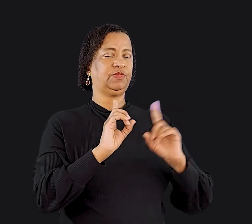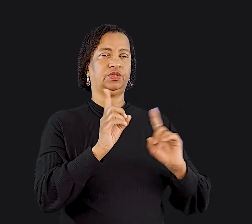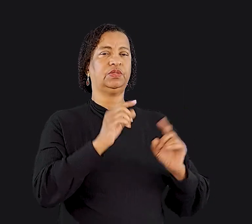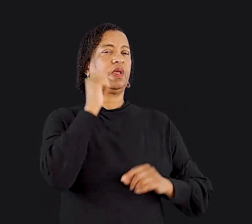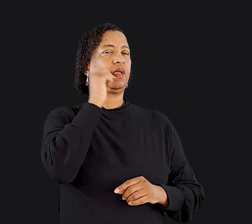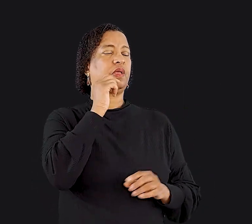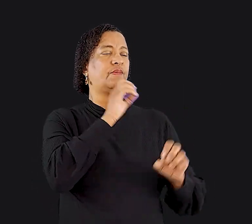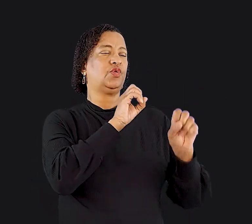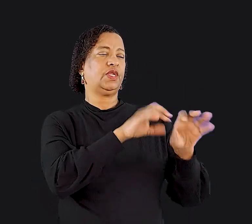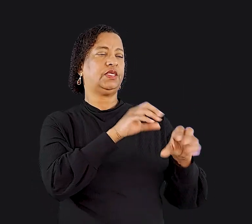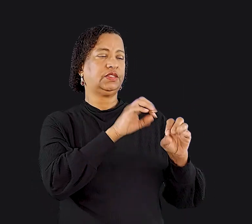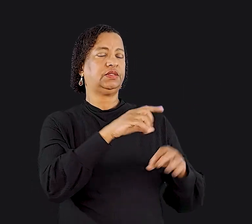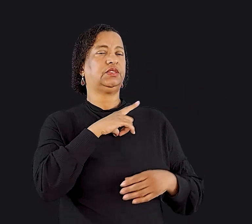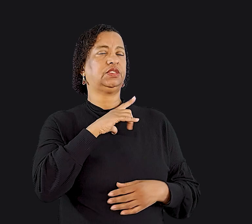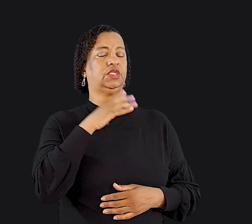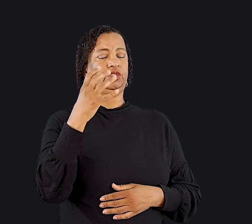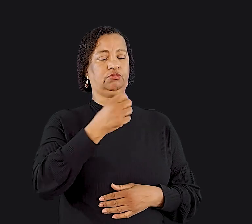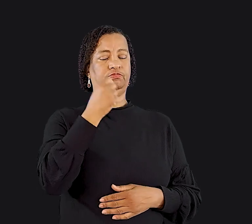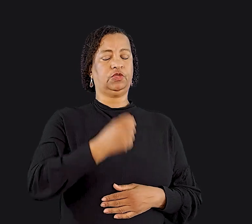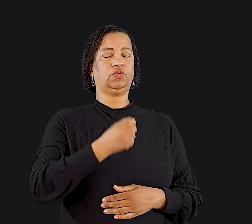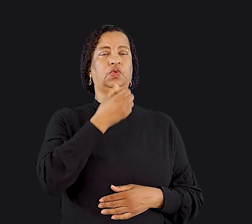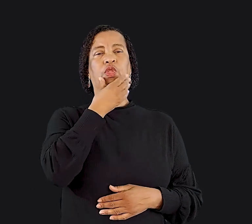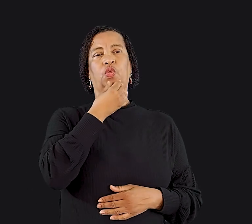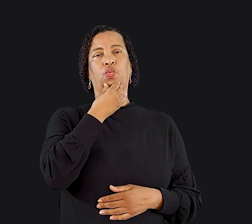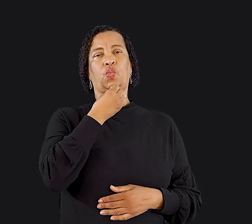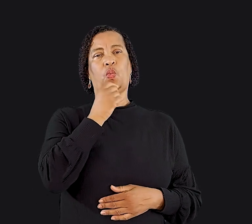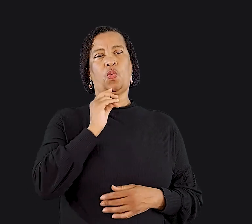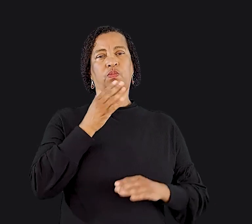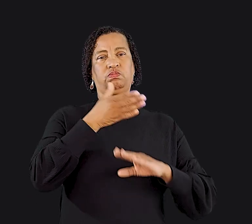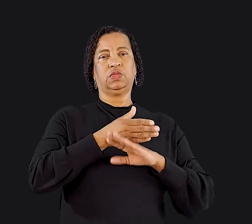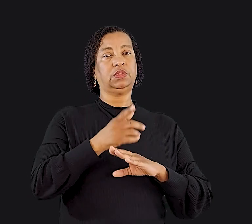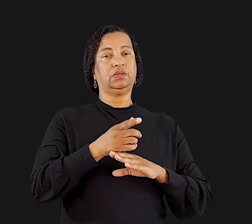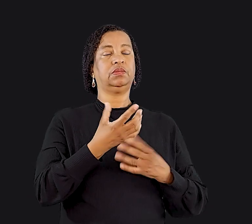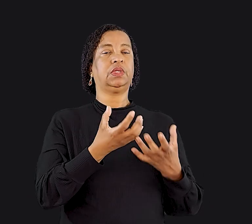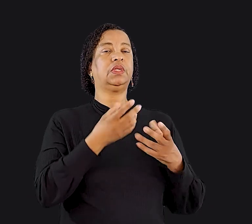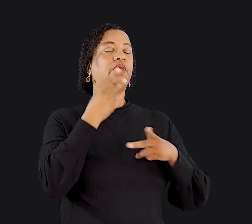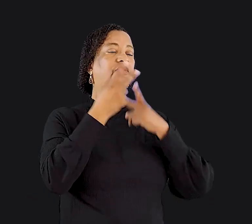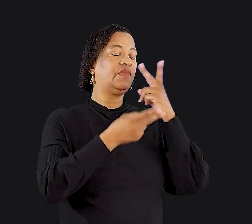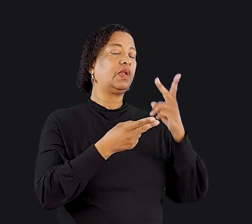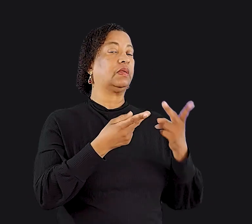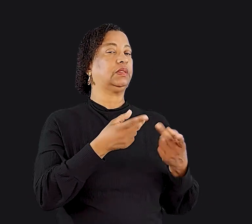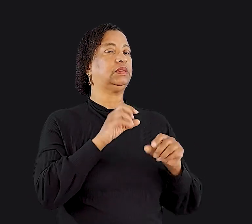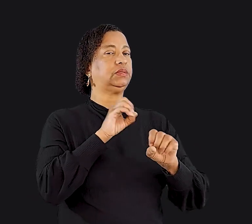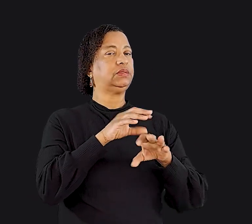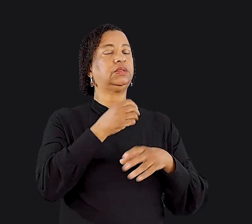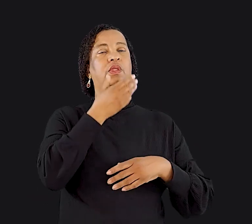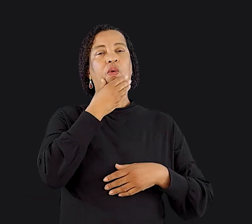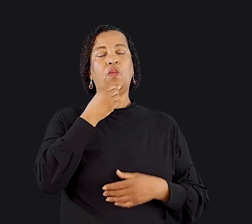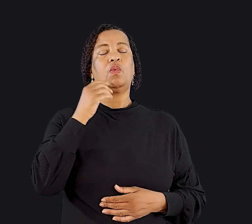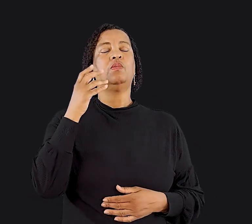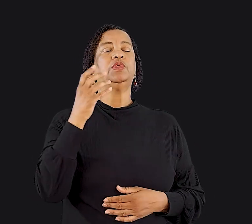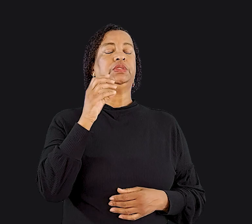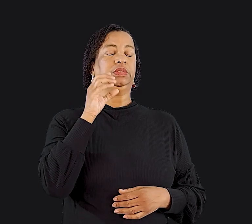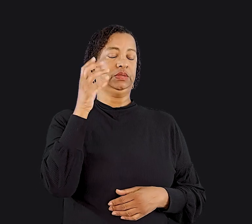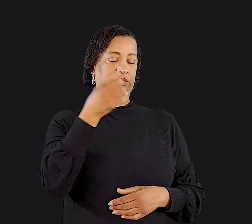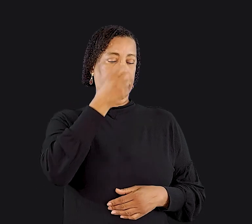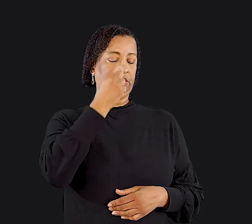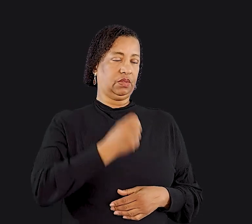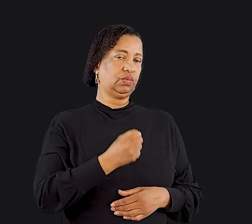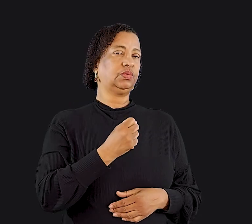que a mulher ensine, nem que tenha autoridade sobre o homem. Ele quer dizer ensinar ao homem como autoridade sobre ele. Se você adotar